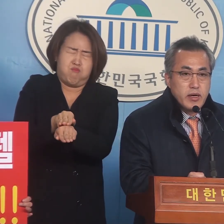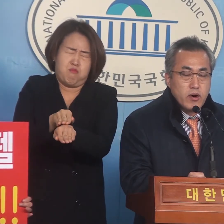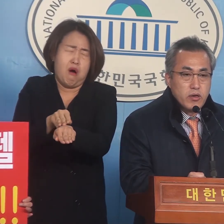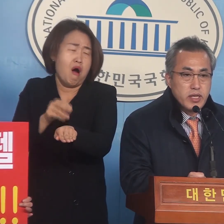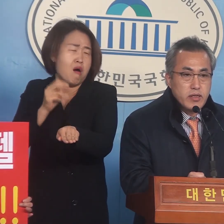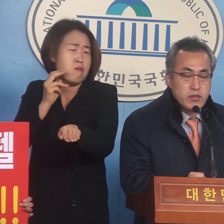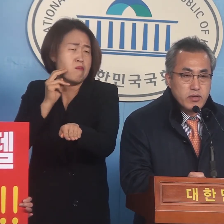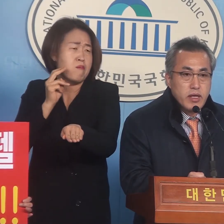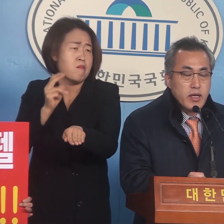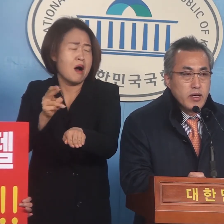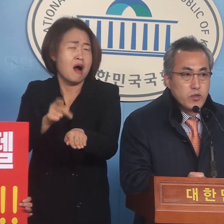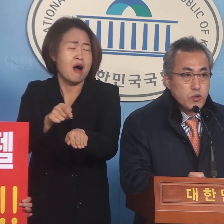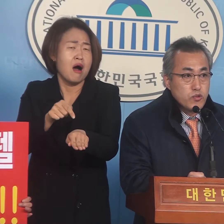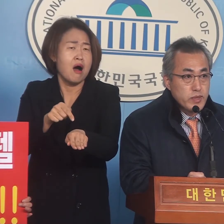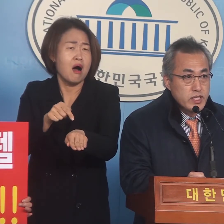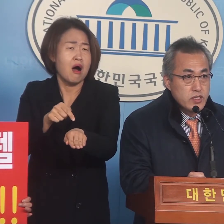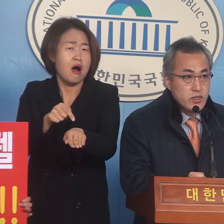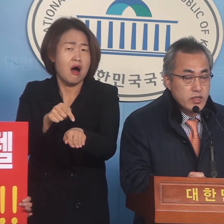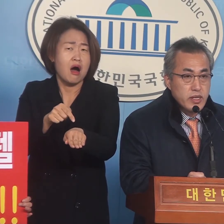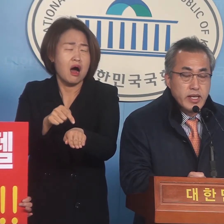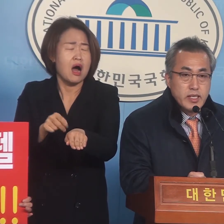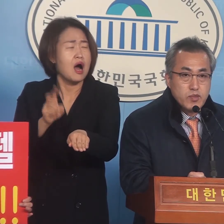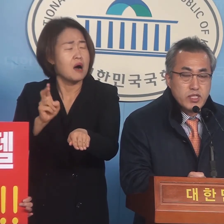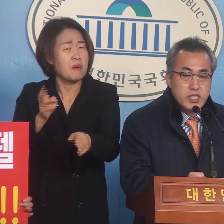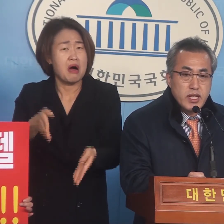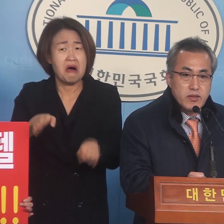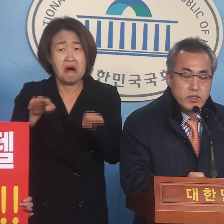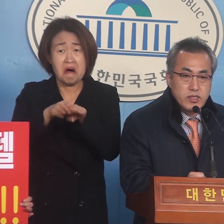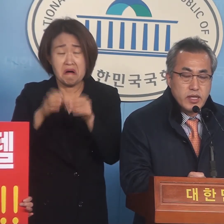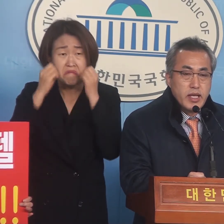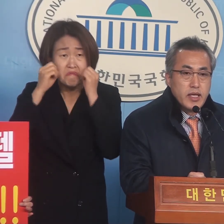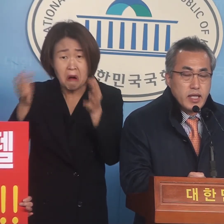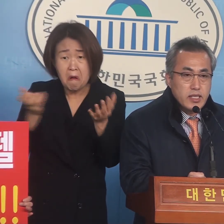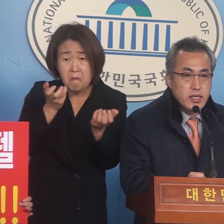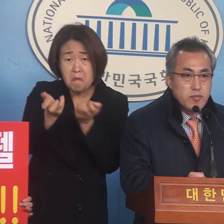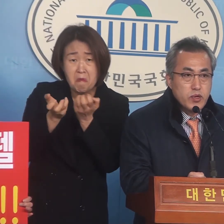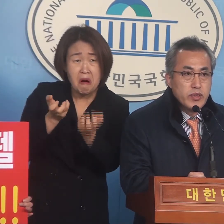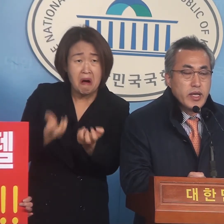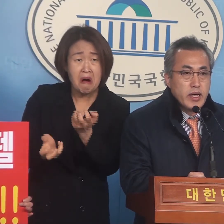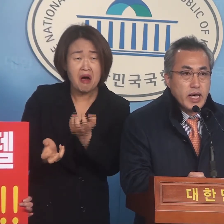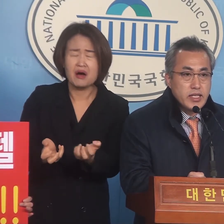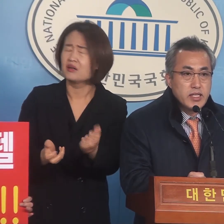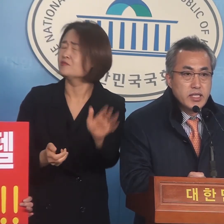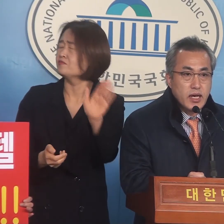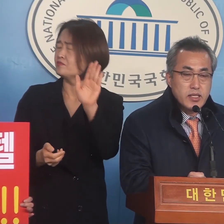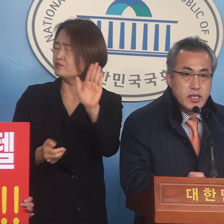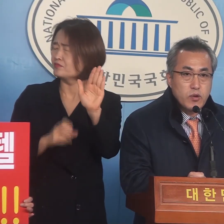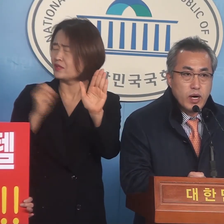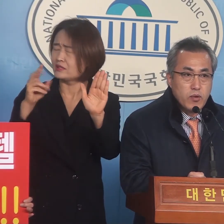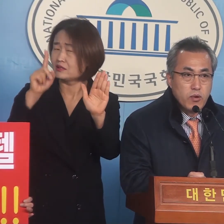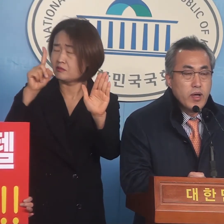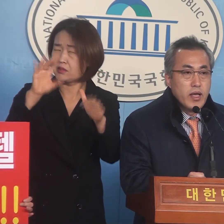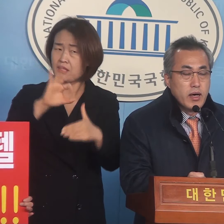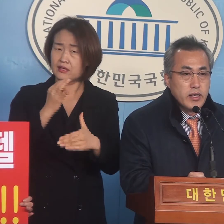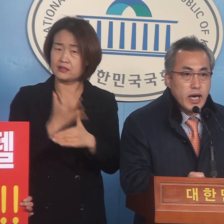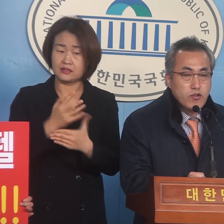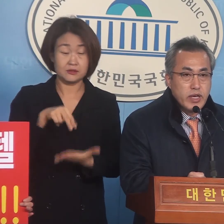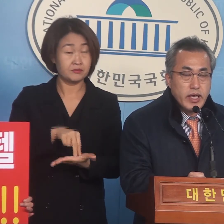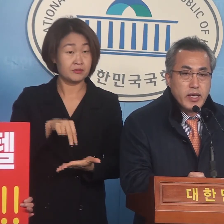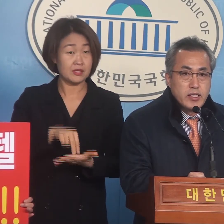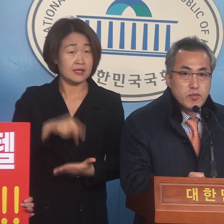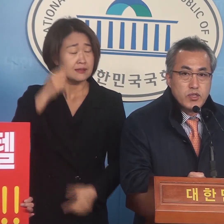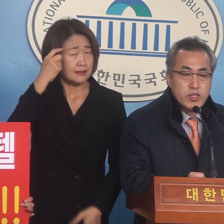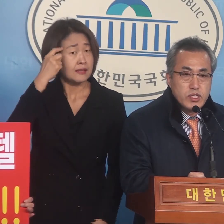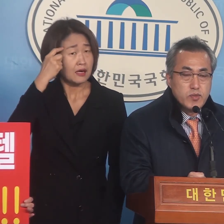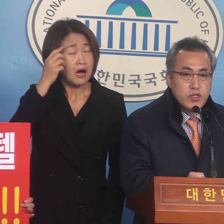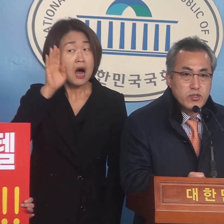있는 거대한 어떤 교통유발 시설을 입지시킨다는 것은 다시 한번 안양시가 재고하고